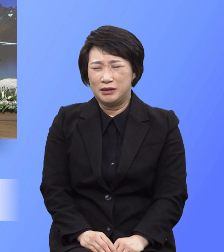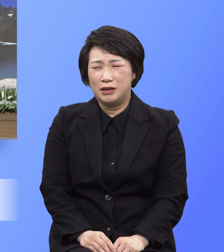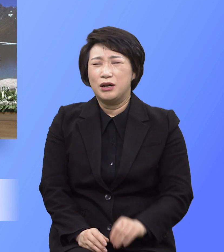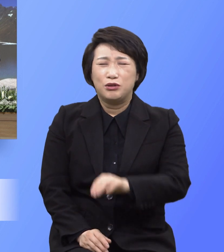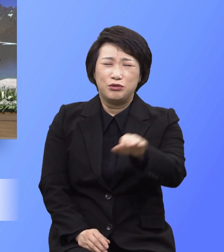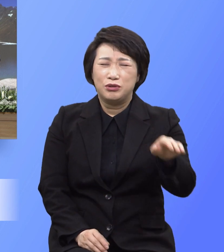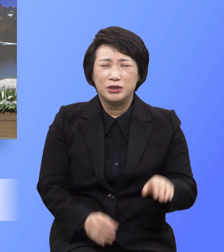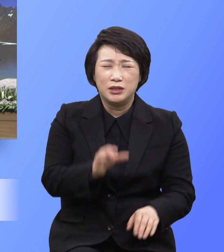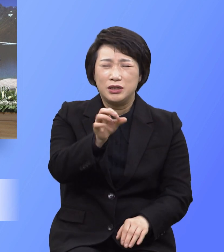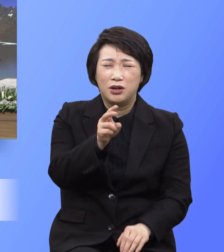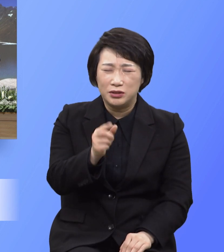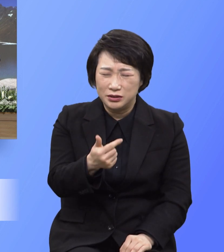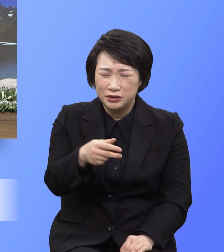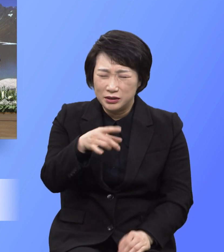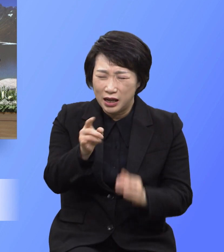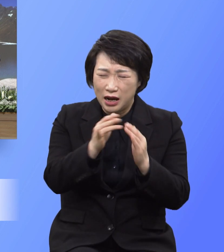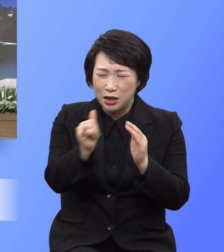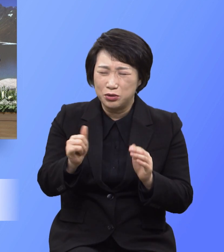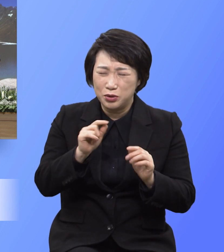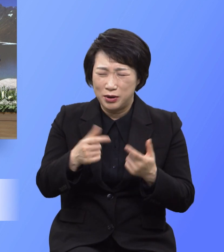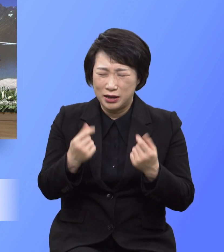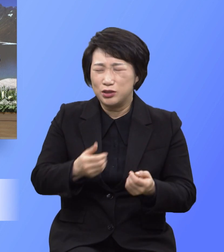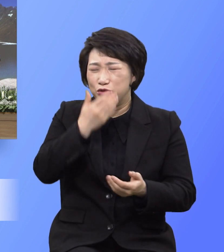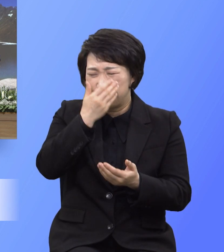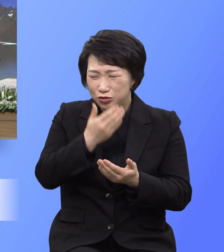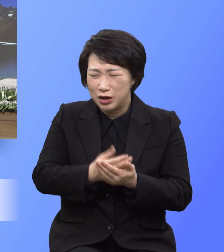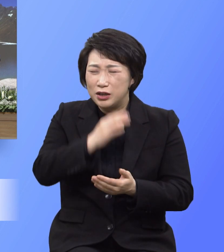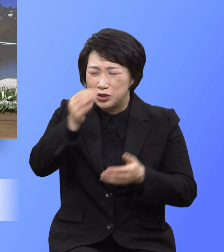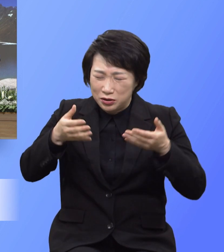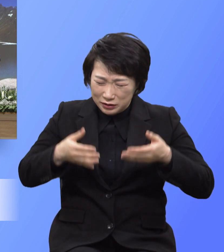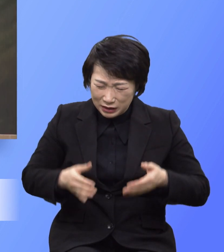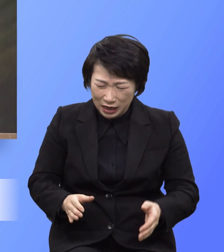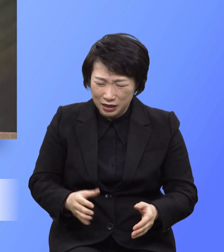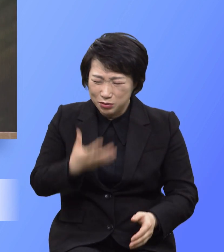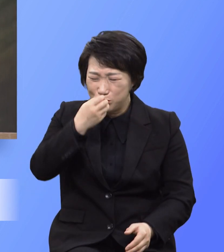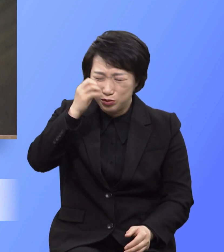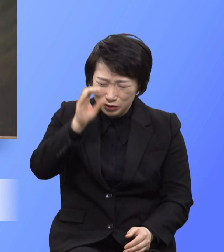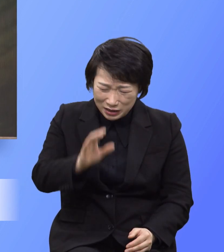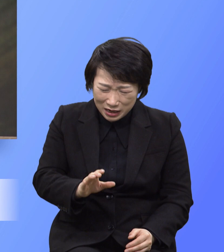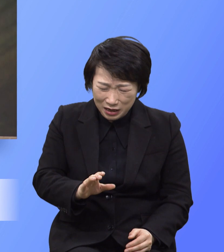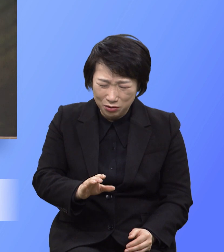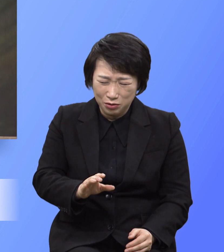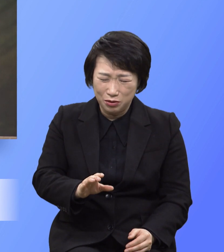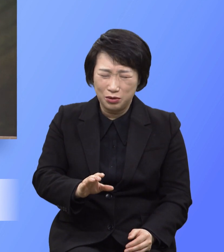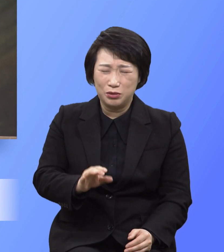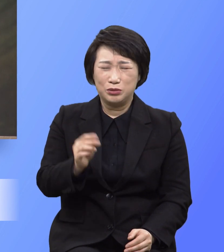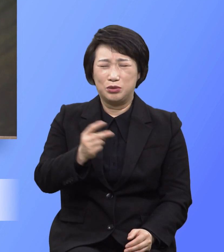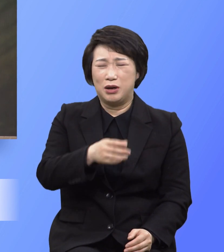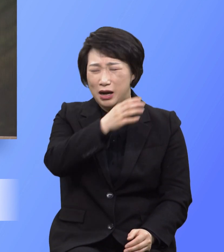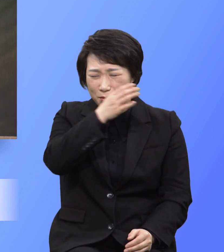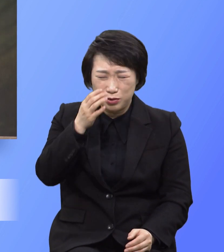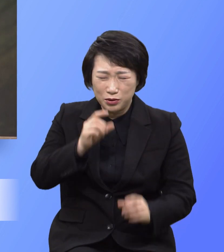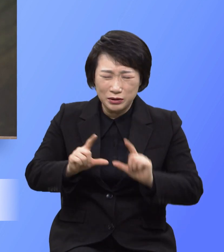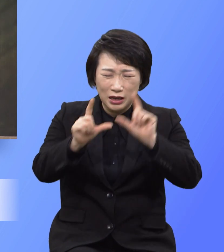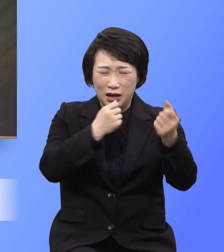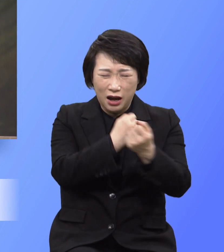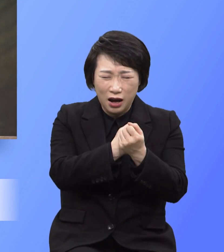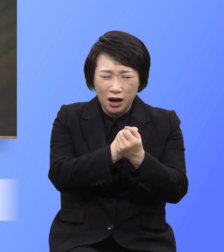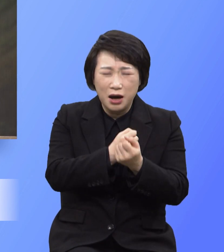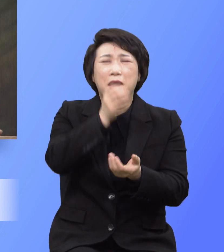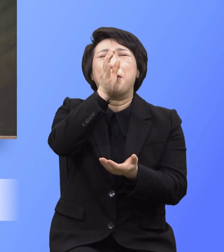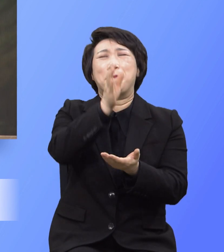우리 연세가족들이 이와 같은 위대한 성탄을 무시하고 함부로 사는 자